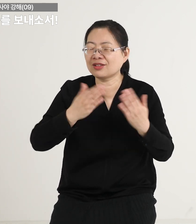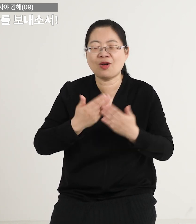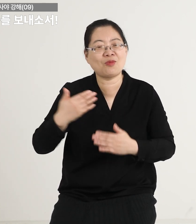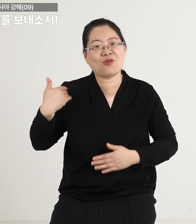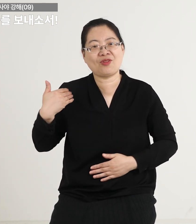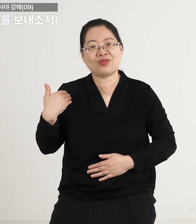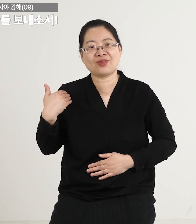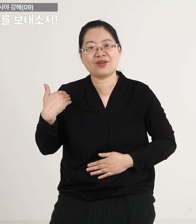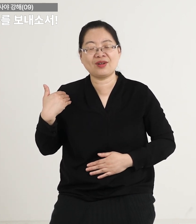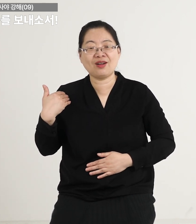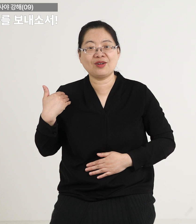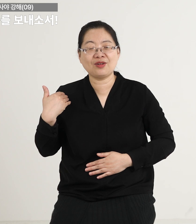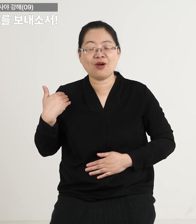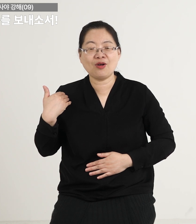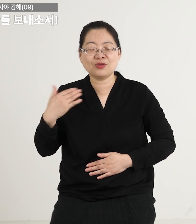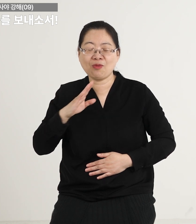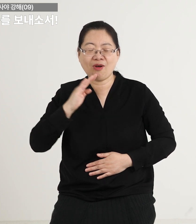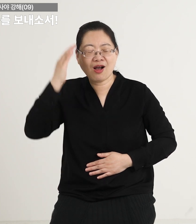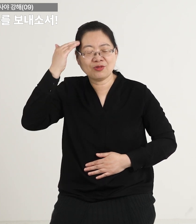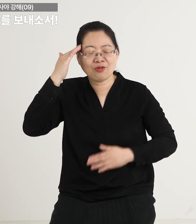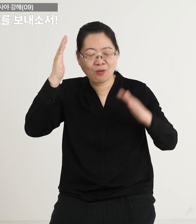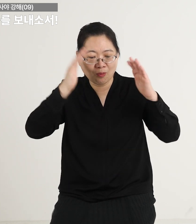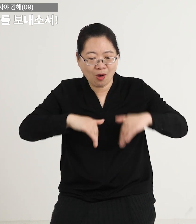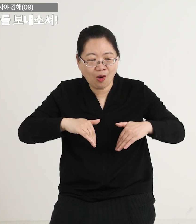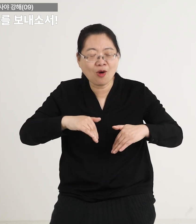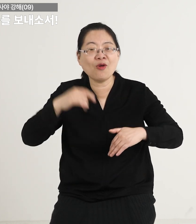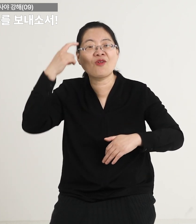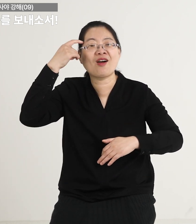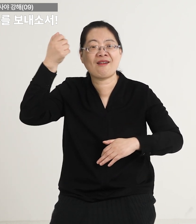온 나라가 끝나는 줄 알았죠.